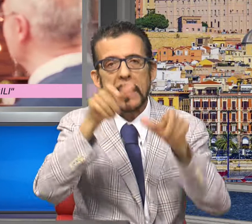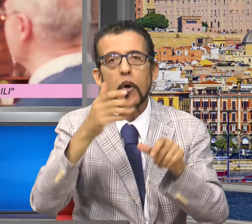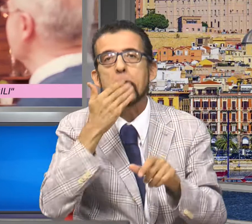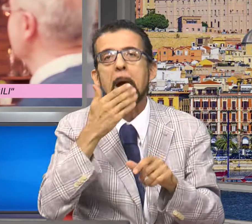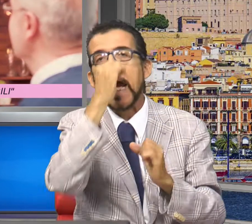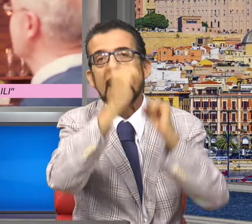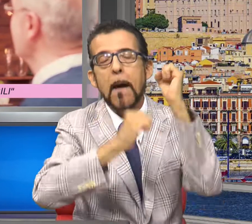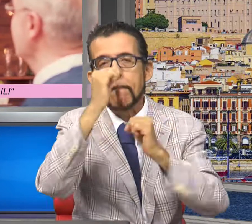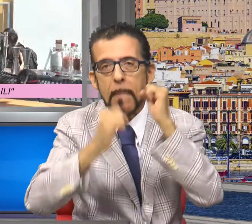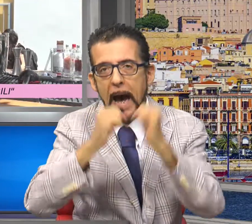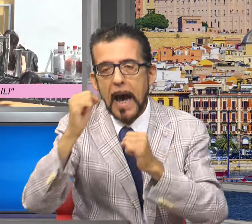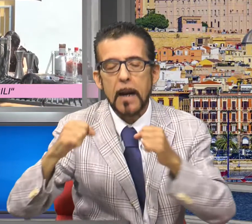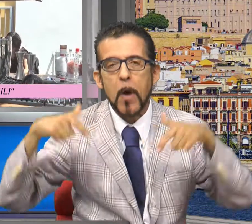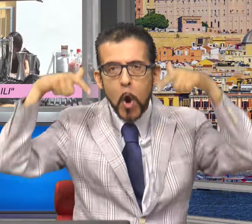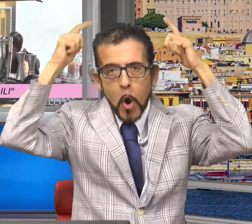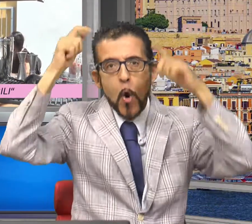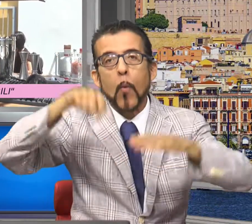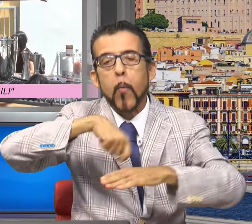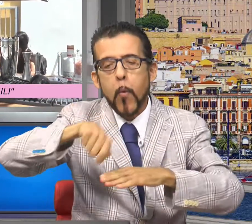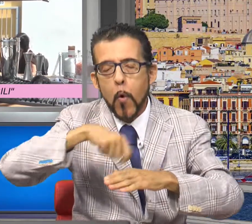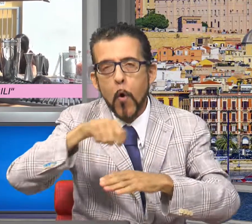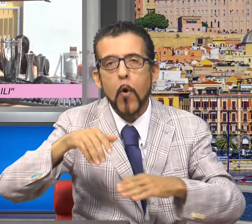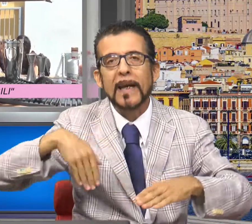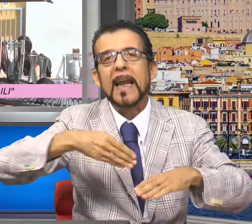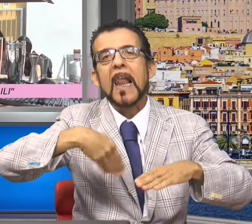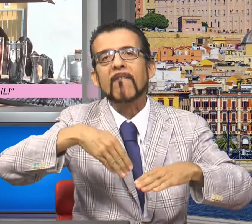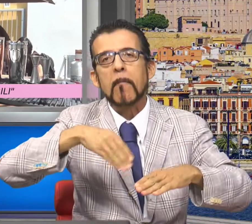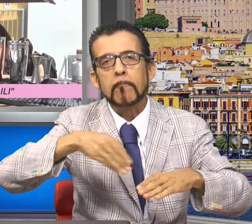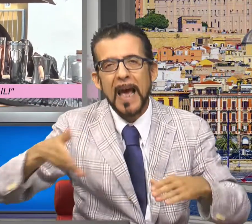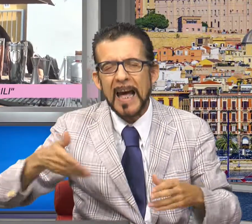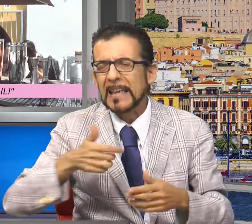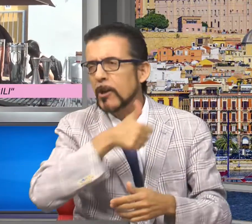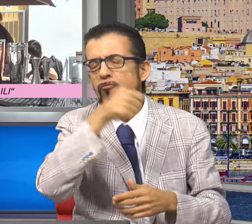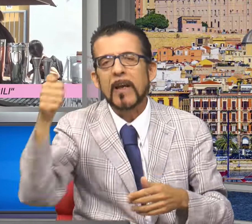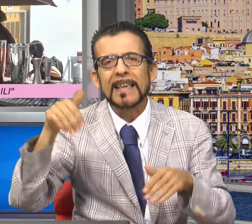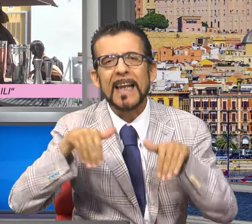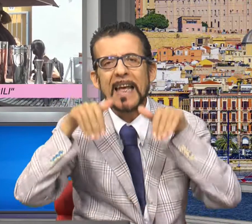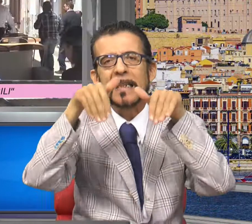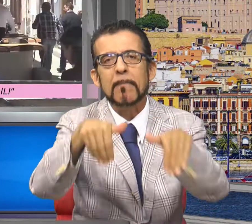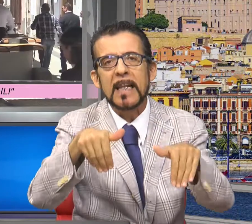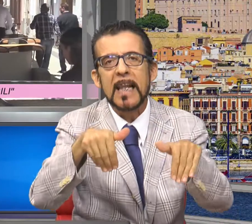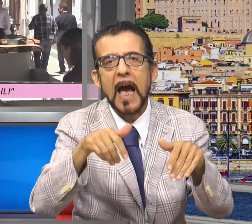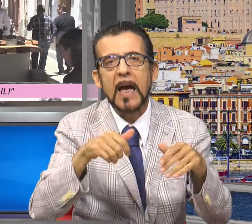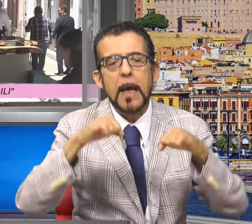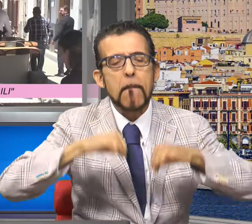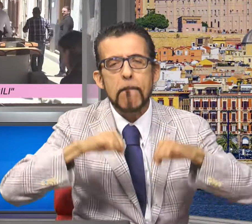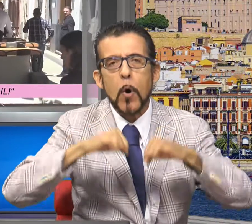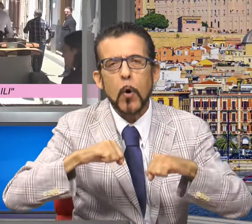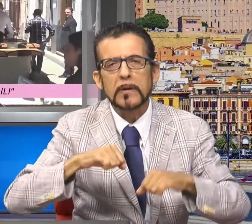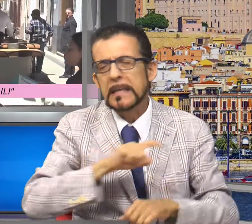alle pulizie, lavapiatti, bagnini, animatori, insomma centinaia di migliaia di posti di lavoro che nessuno vuole ricoprire per sostenere un sistema